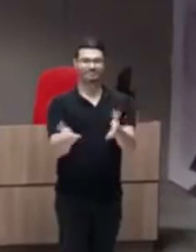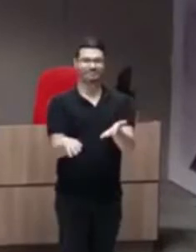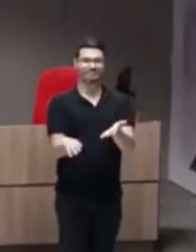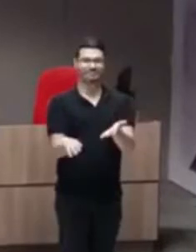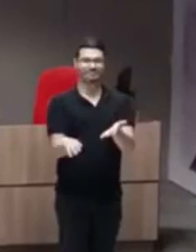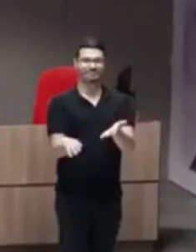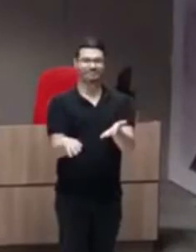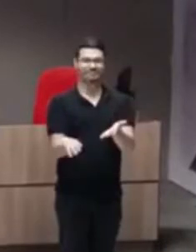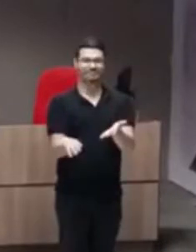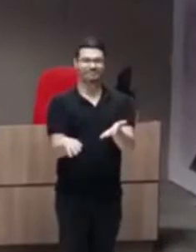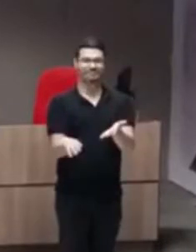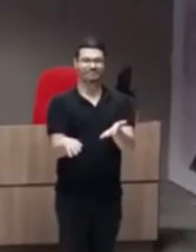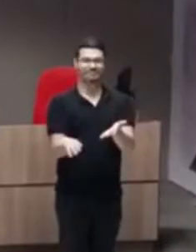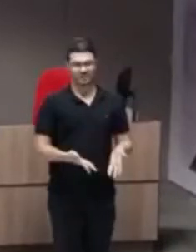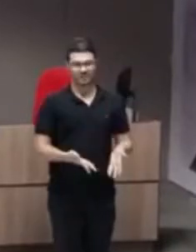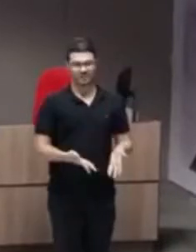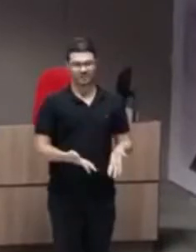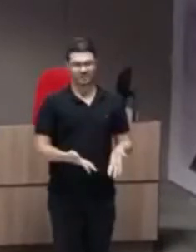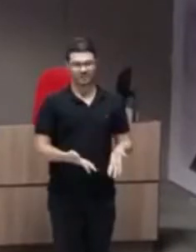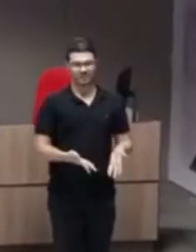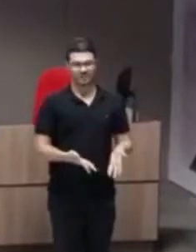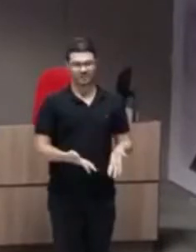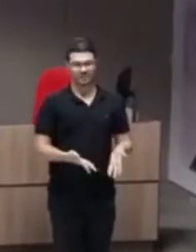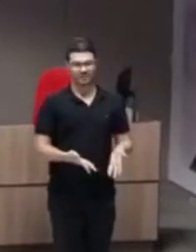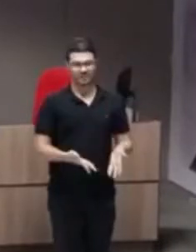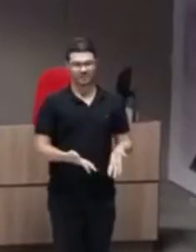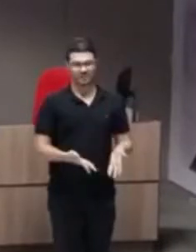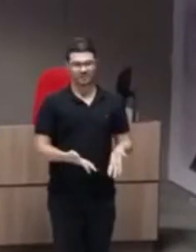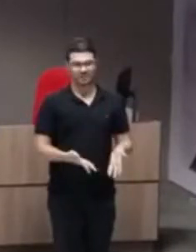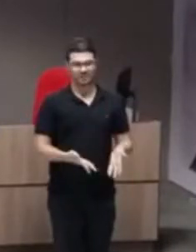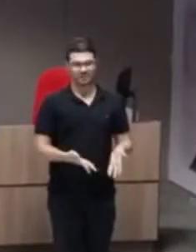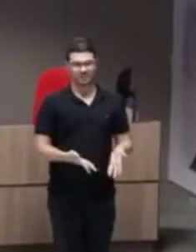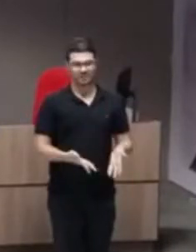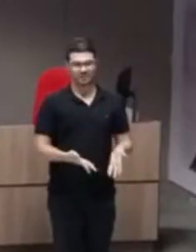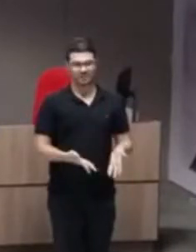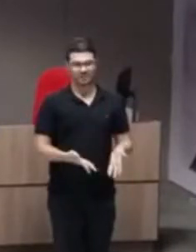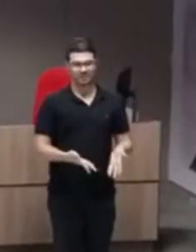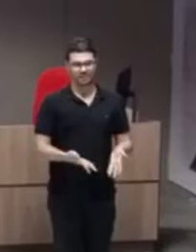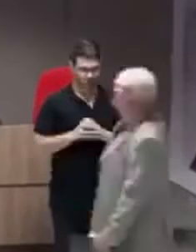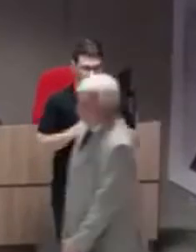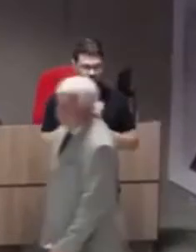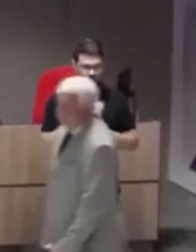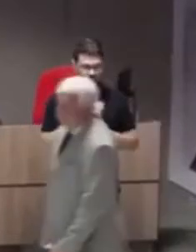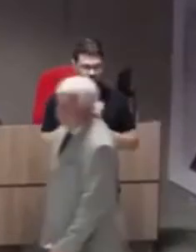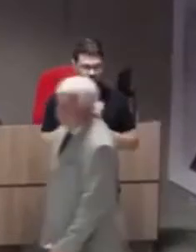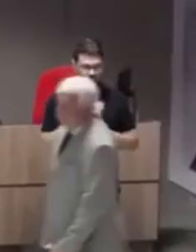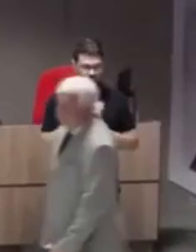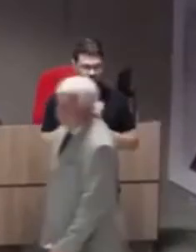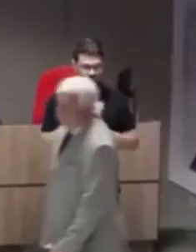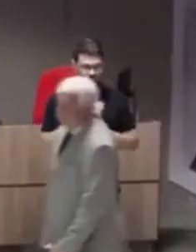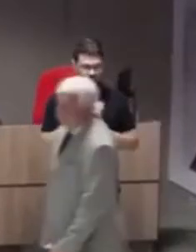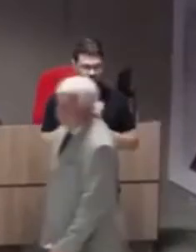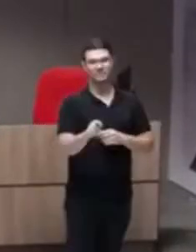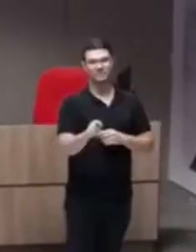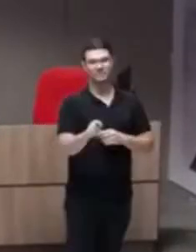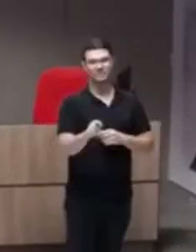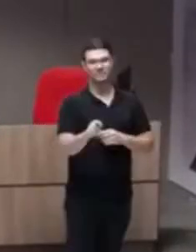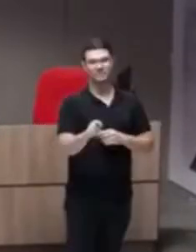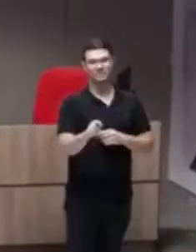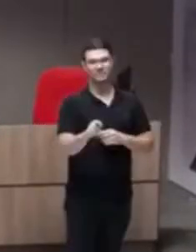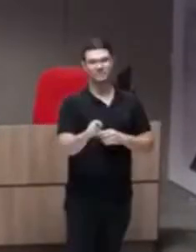logo a palavra para o Dr. Lúcio Costa, perito do Mecanismo Nacional de Prevenção e Combate à Tortura. Muito obrigada.